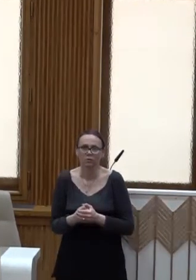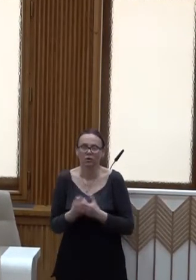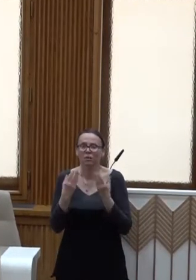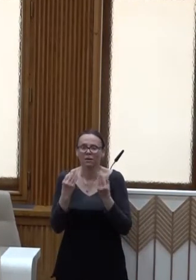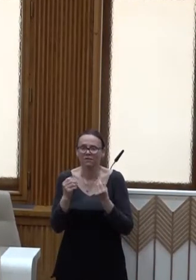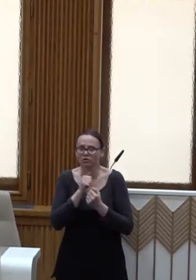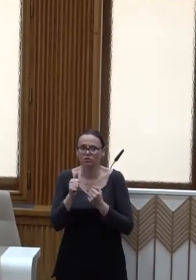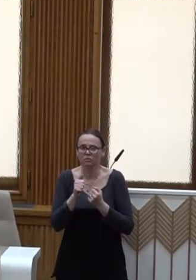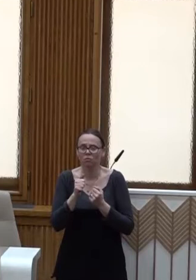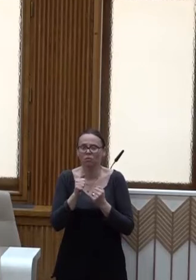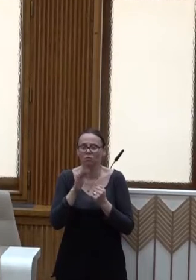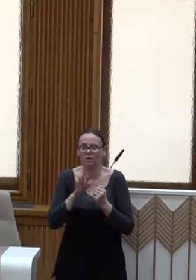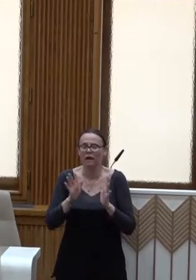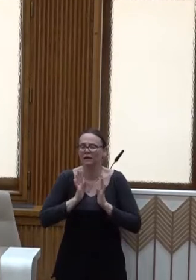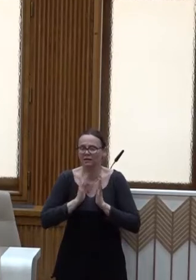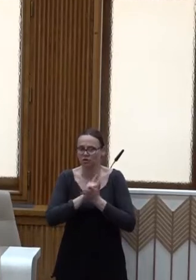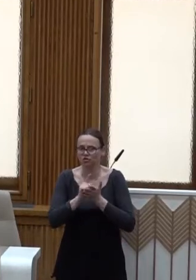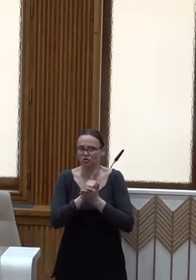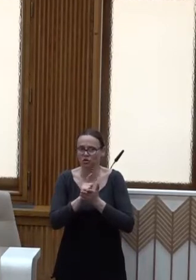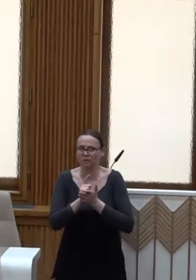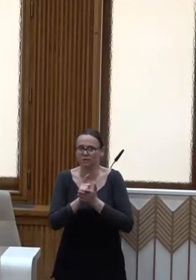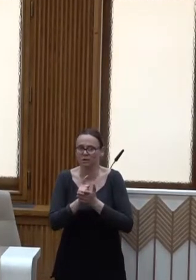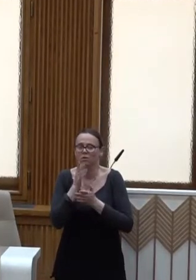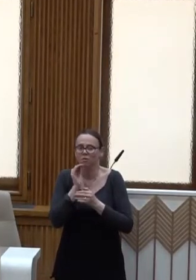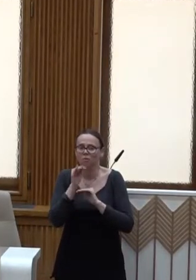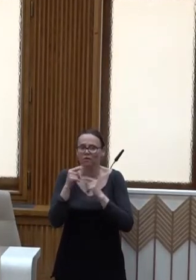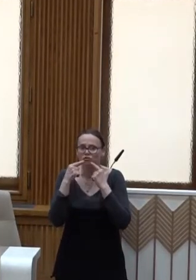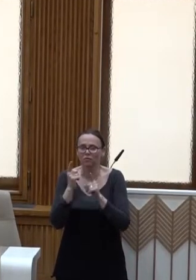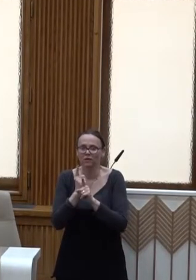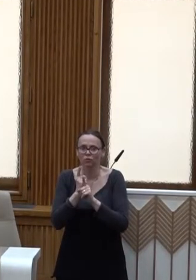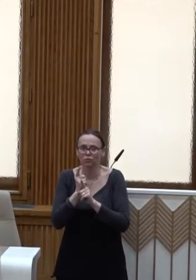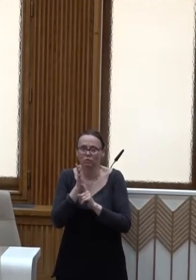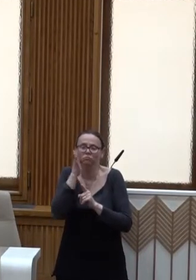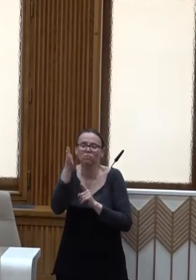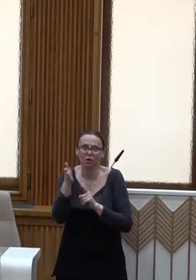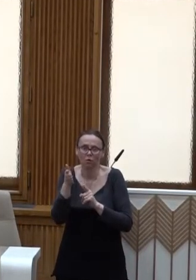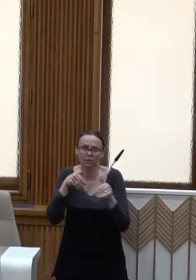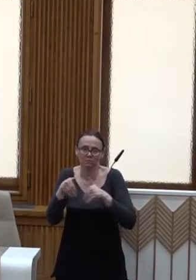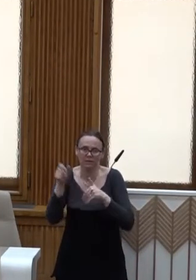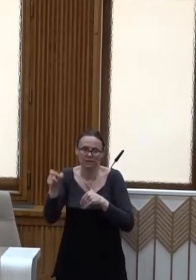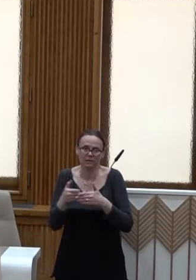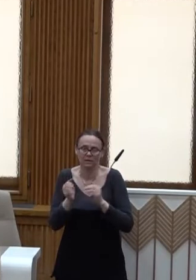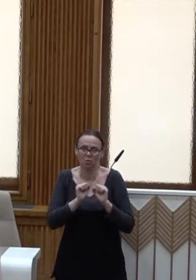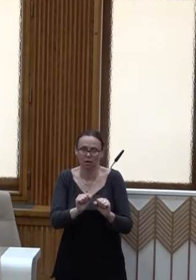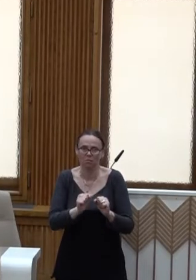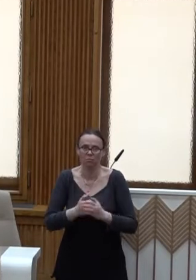tem bo verjetno nekaj več povedal tudi prihodnji minister za obrambo.